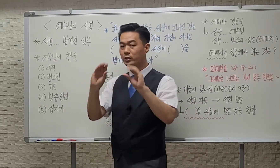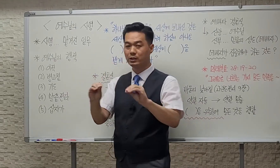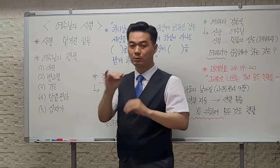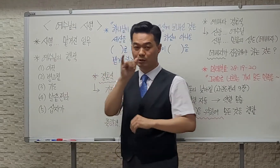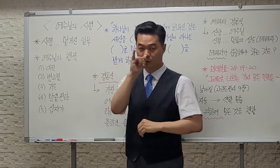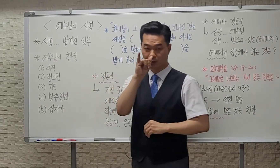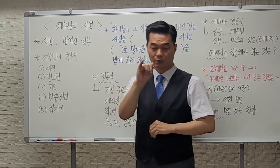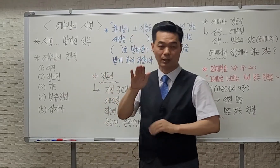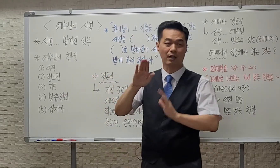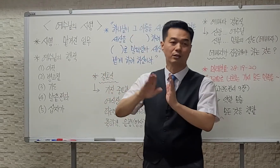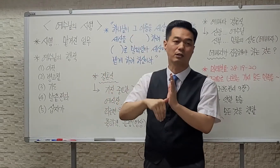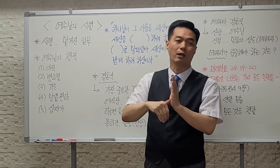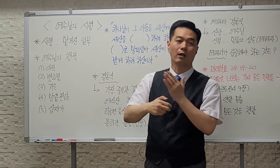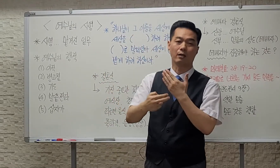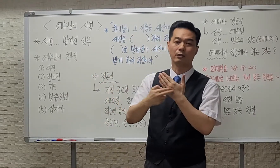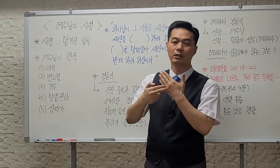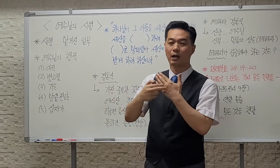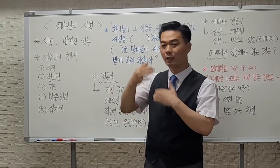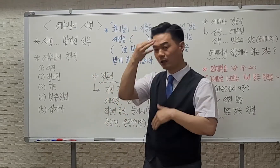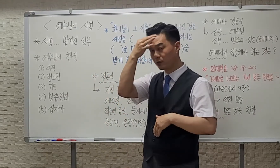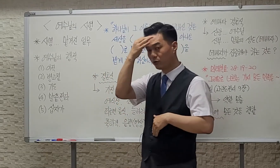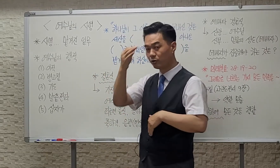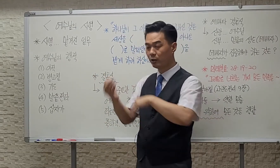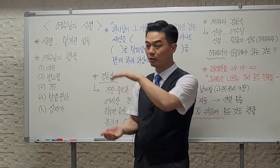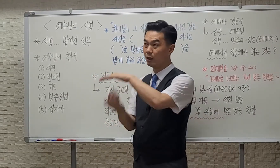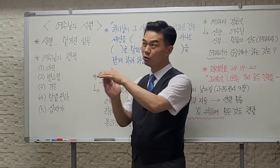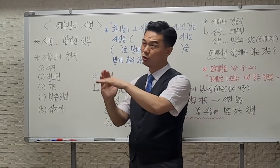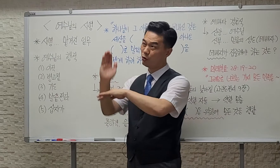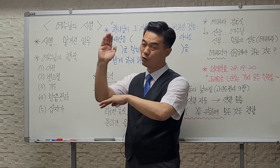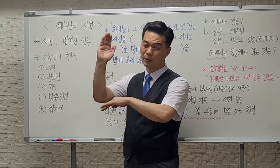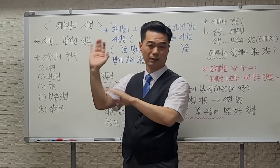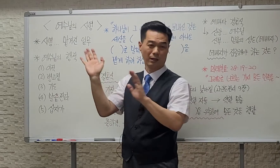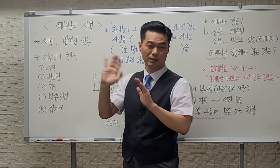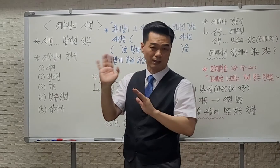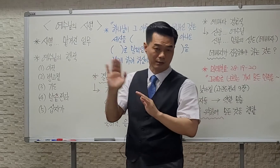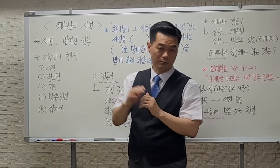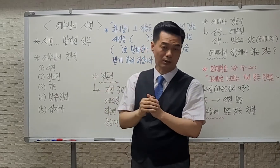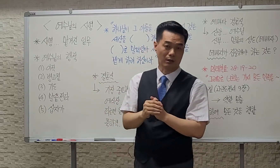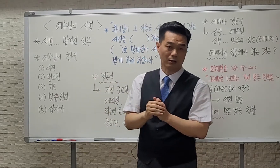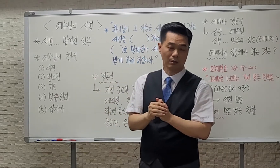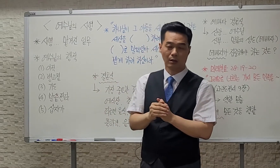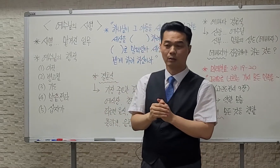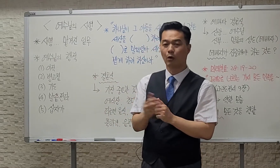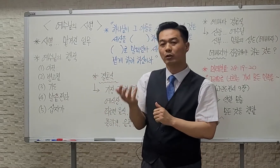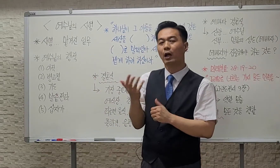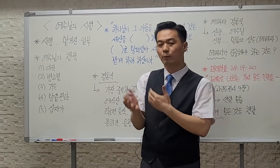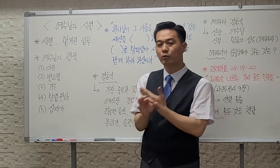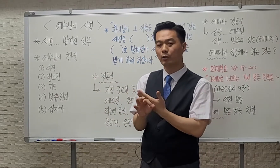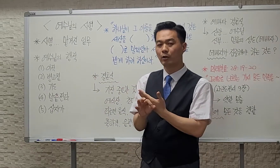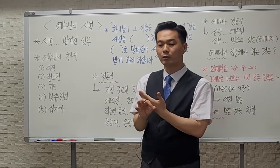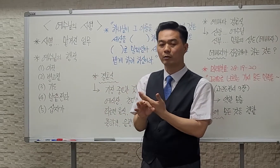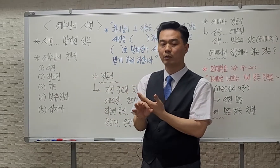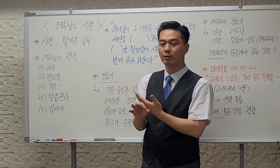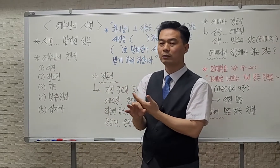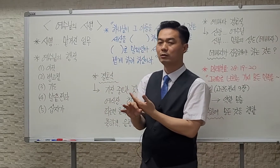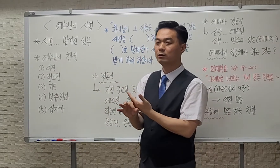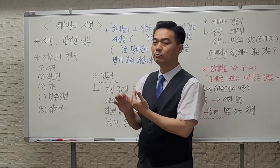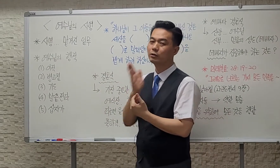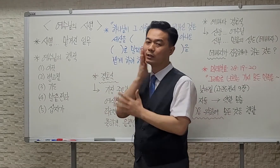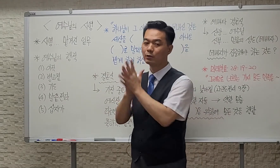고치심이 있었어요. 당시에 의학의 기술들이 최고로 발달하지 않았습니다. 그냥 어디가 아프면 그 무슨 약초